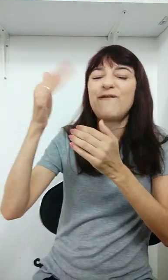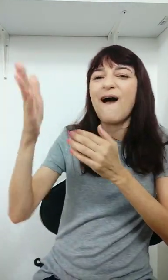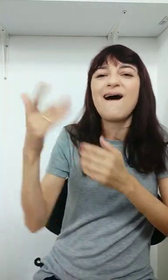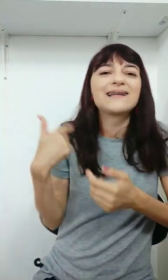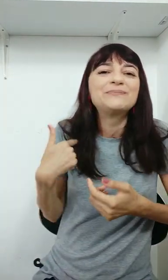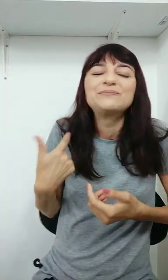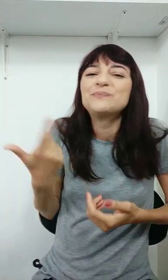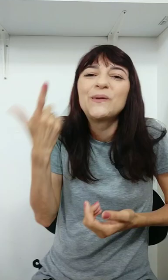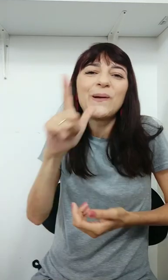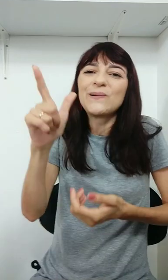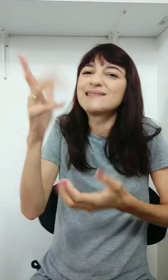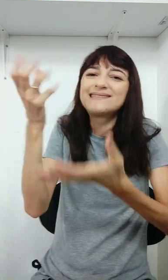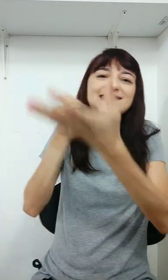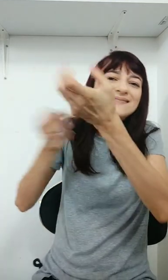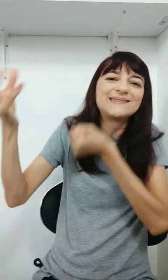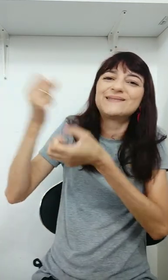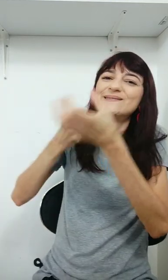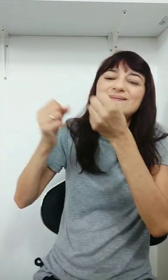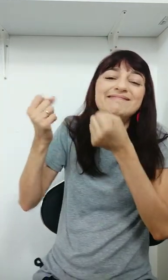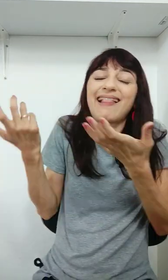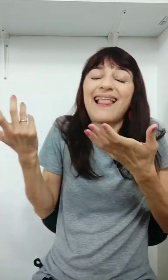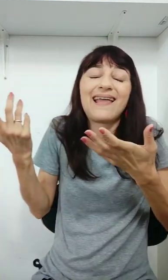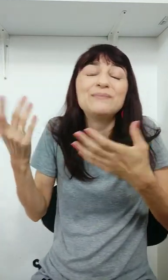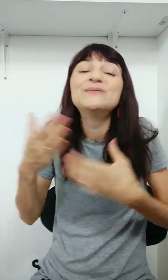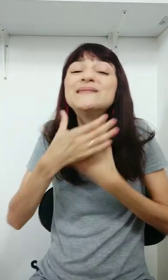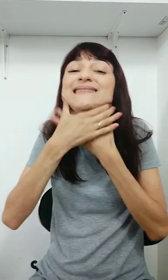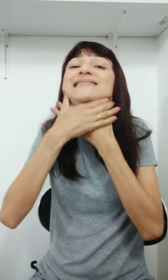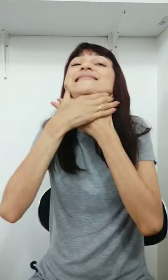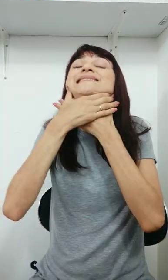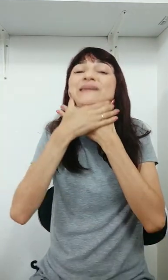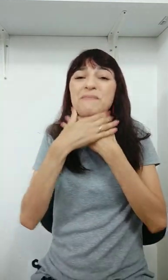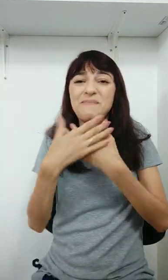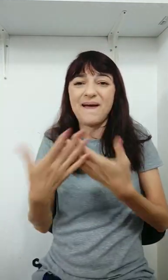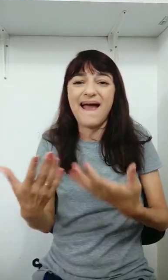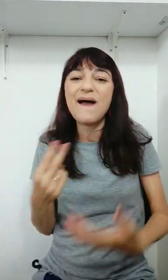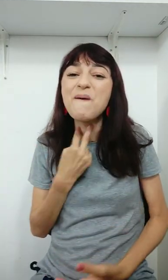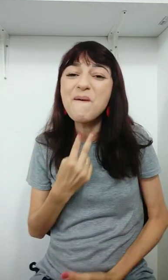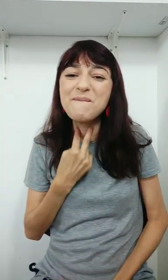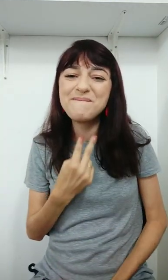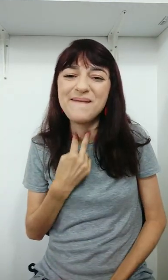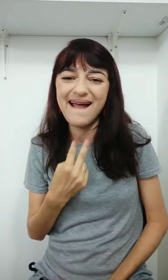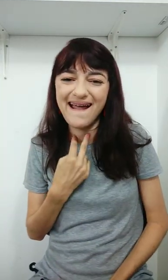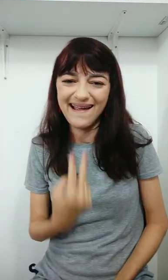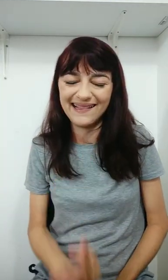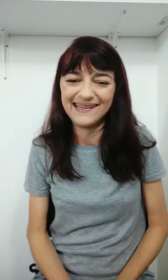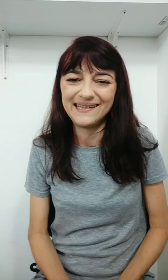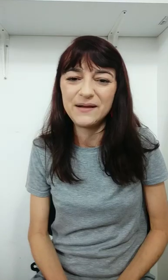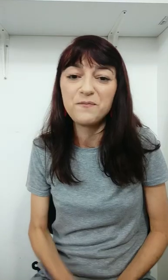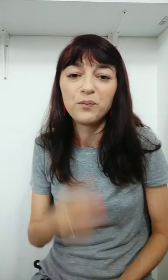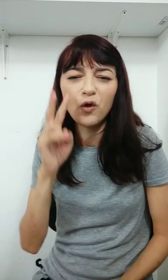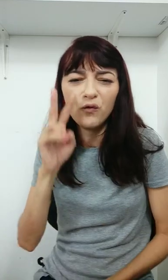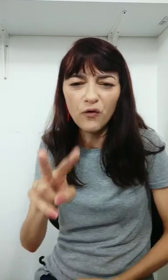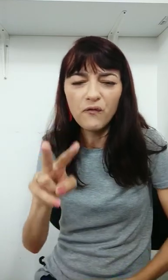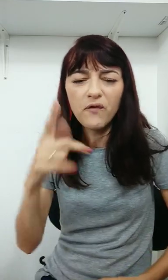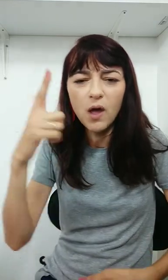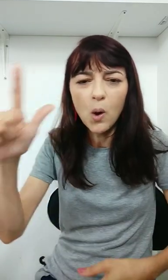também. Agora a pessoa de fora, assim, não... a gente não consegue receber videochamada de todo mundo, né, gente? Imagina se eu abrisse para todo mundo para